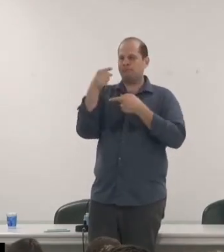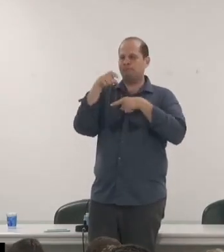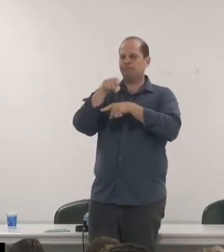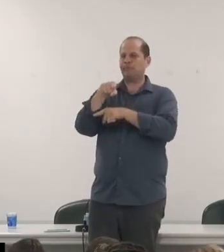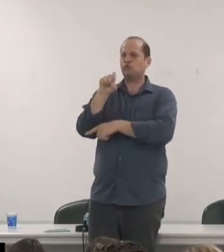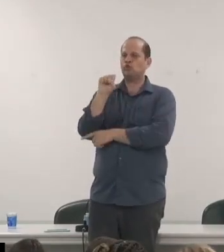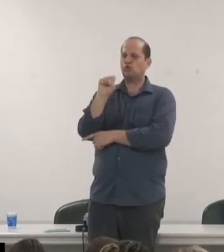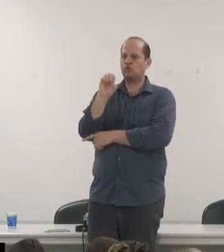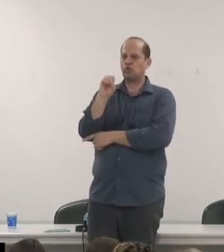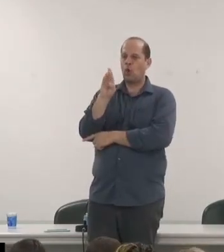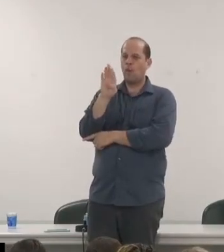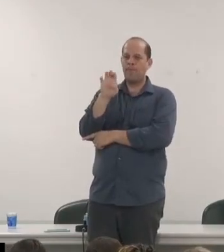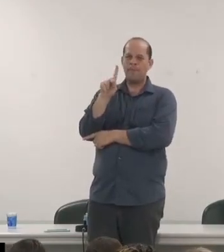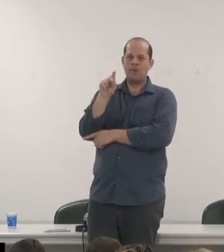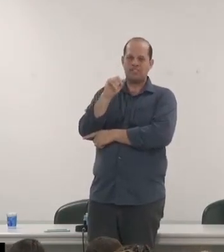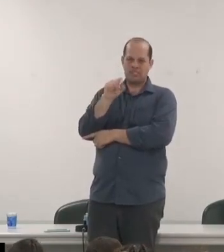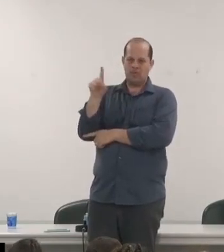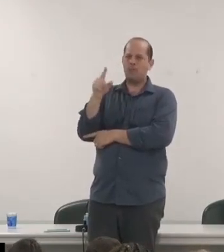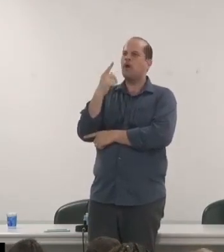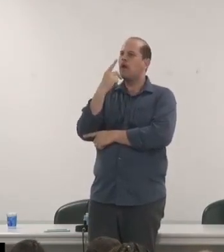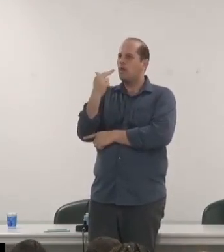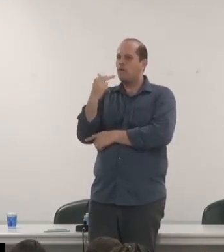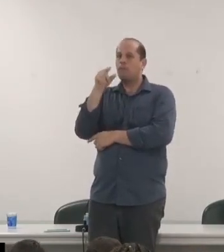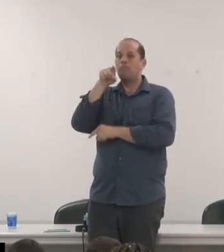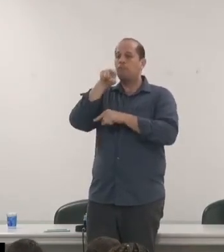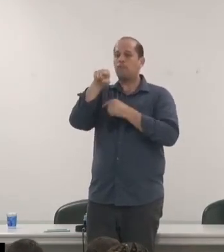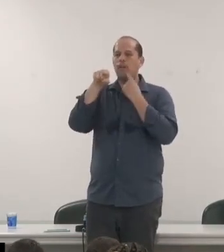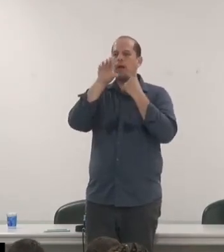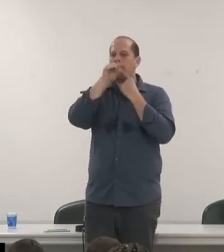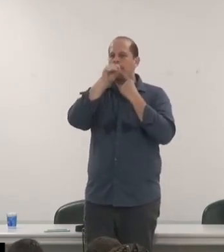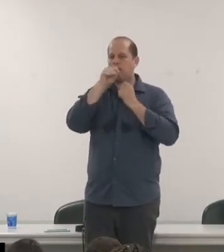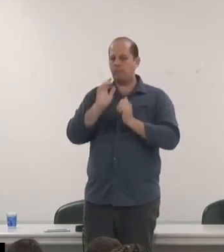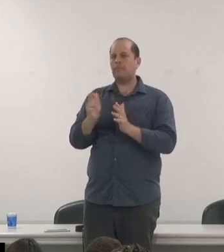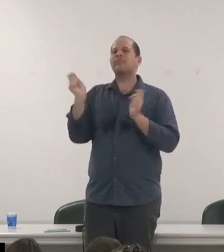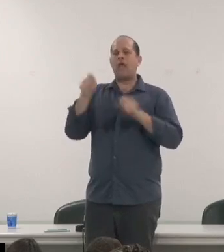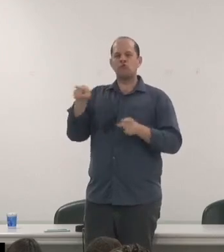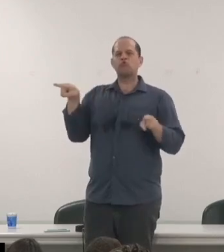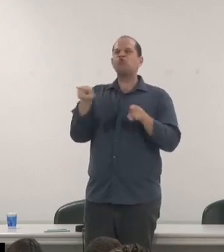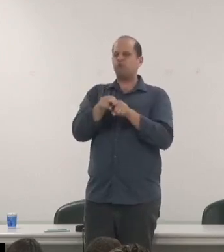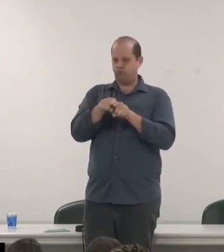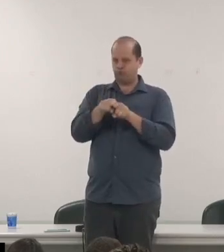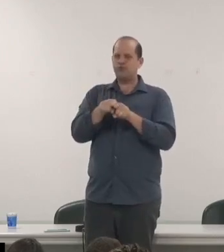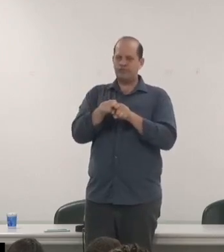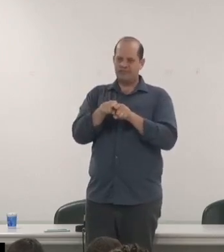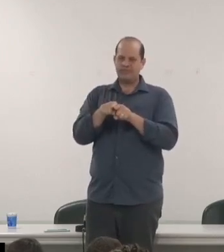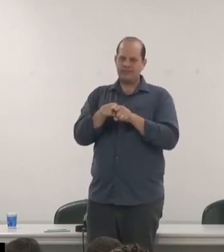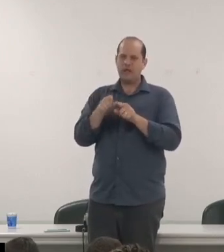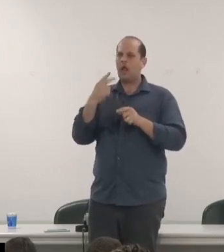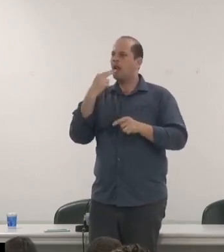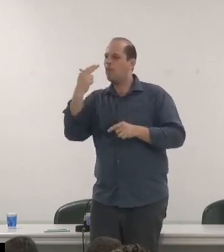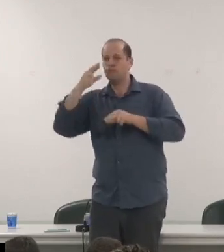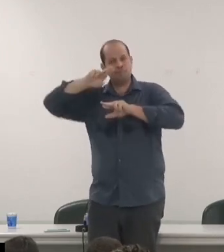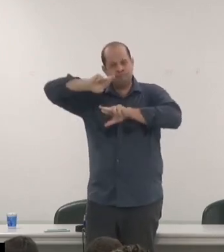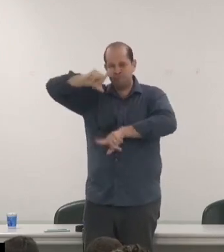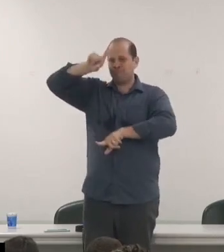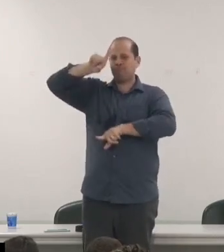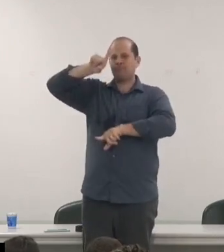há a concomitância, a sobreposição entre o que está sendo sinalizado e um movimento da